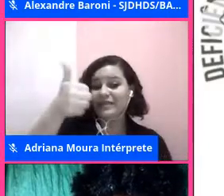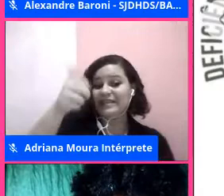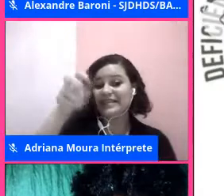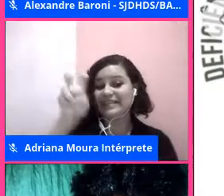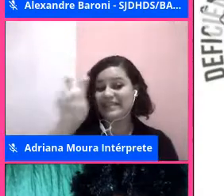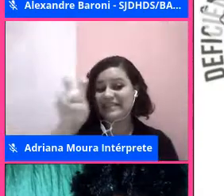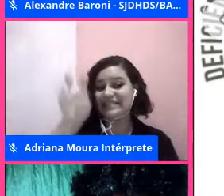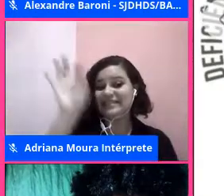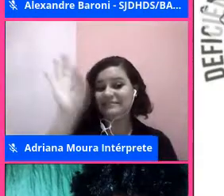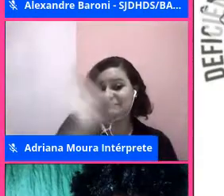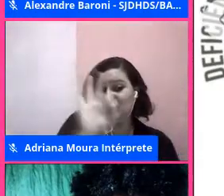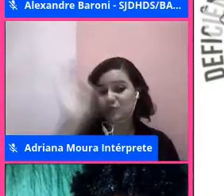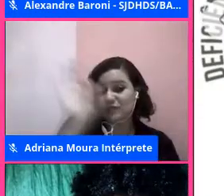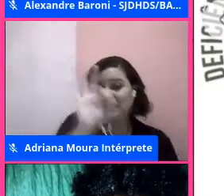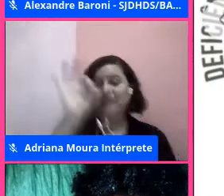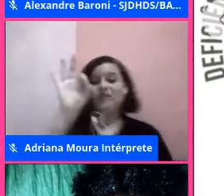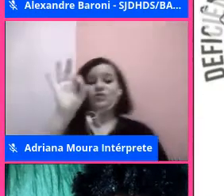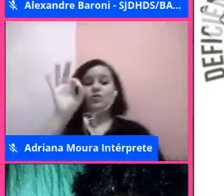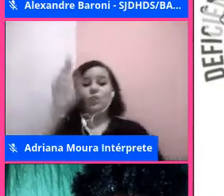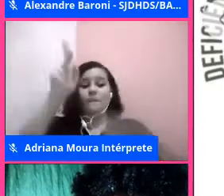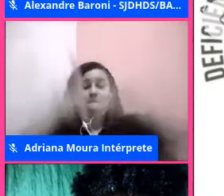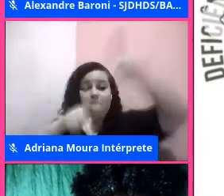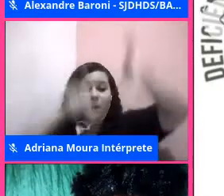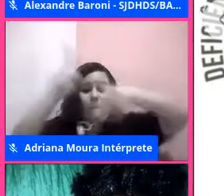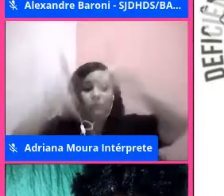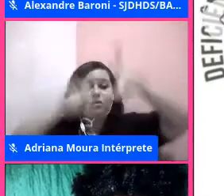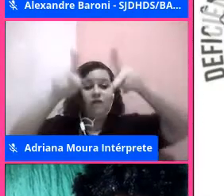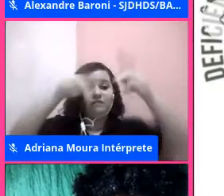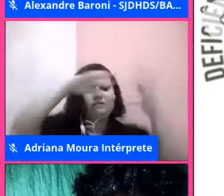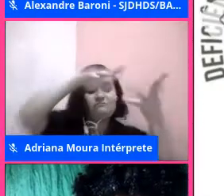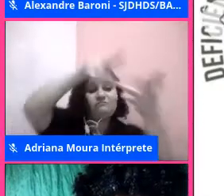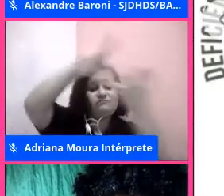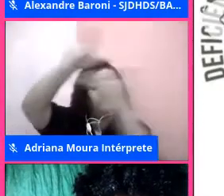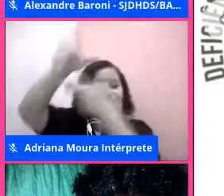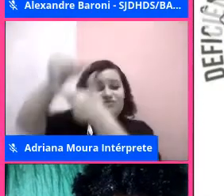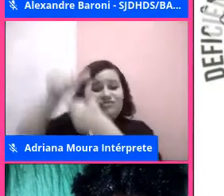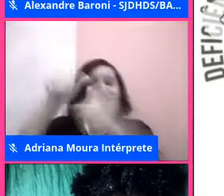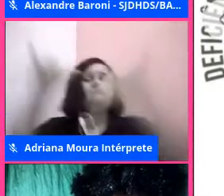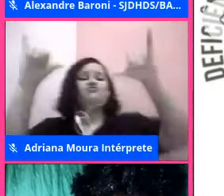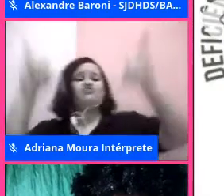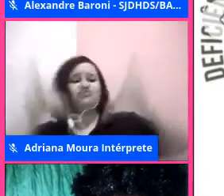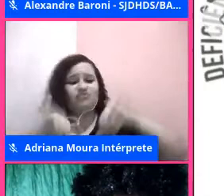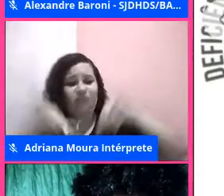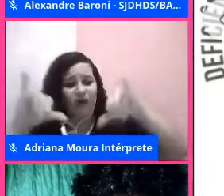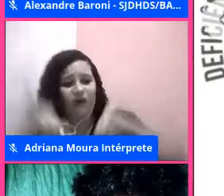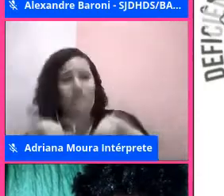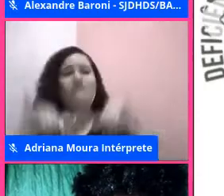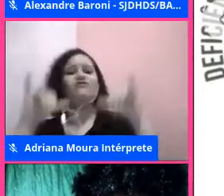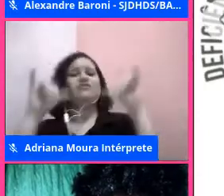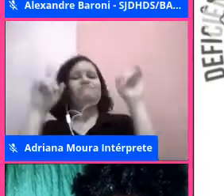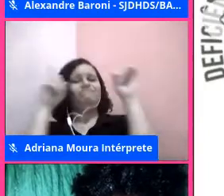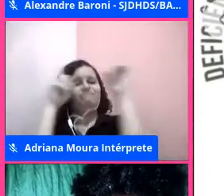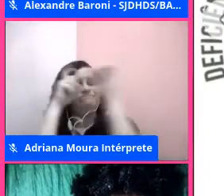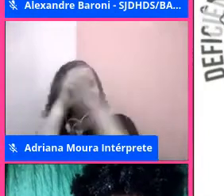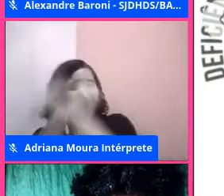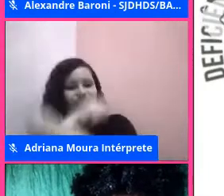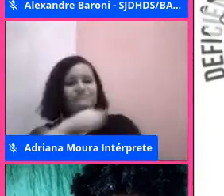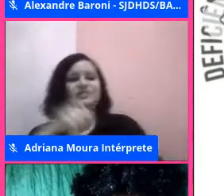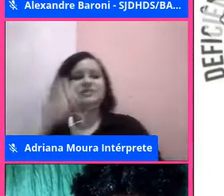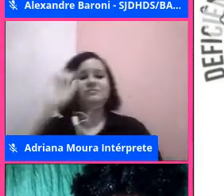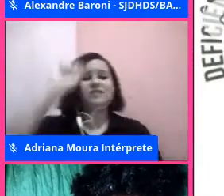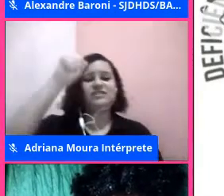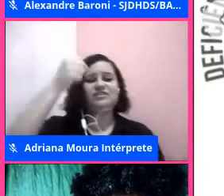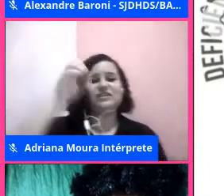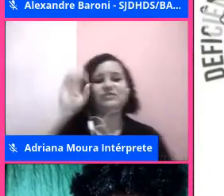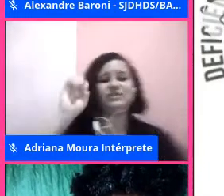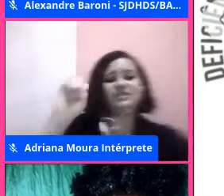deficiência. 80% das pessoas com deficiência, elas vivem em países em desenvolvimento. Um